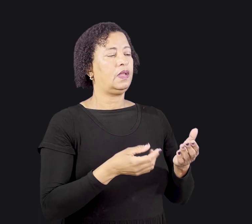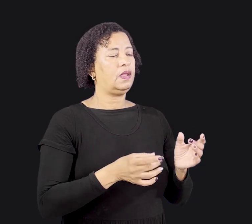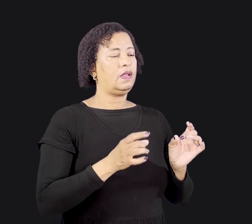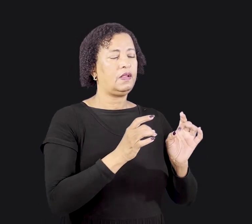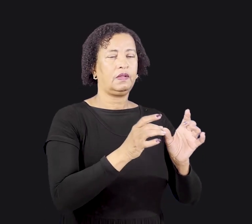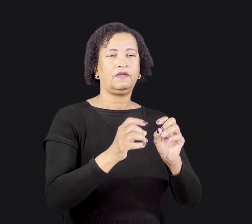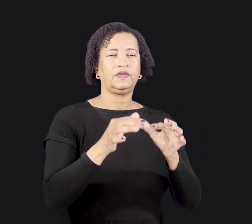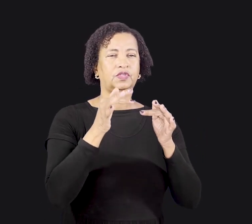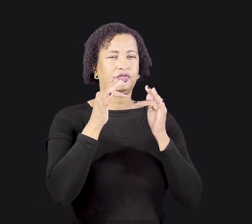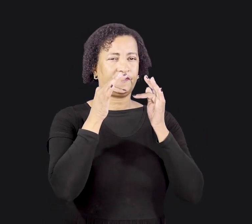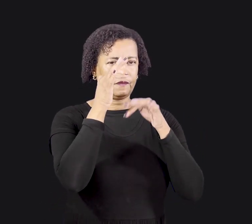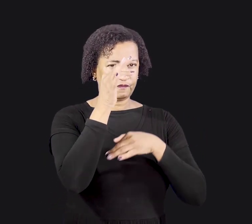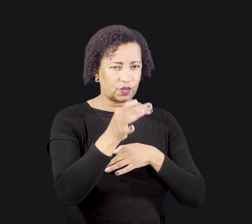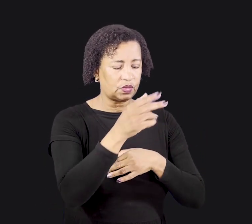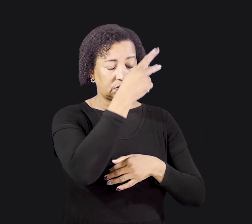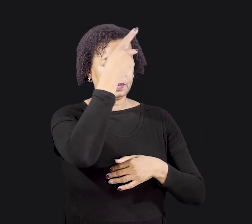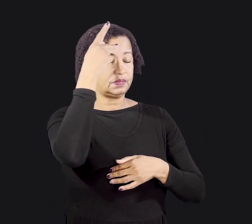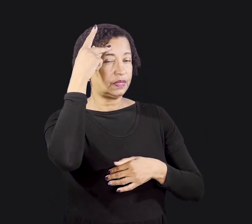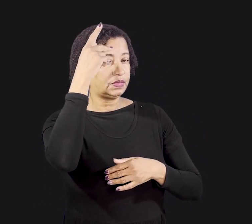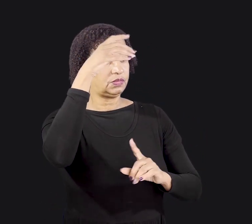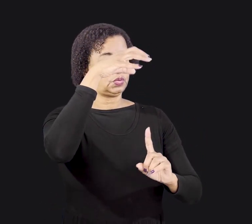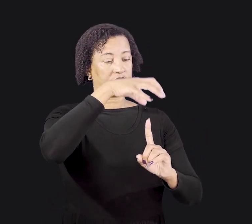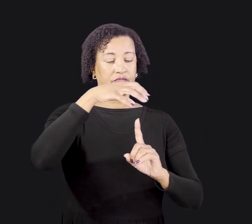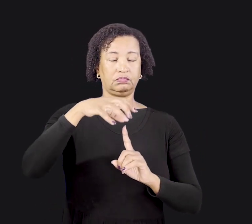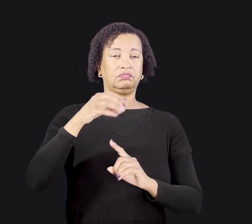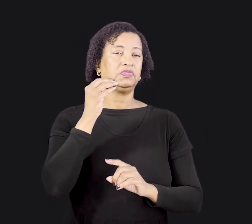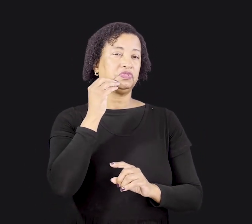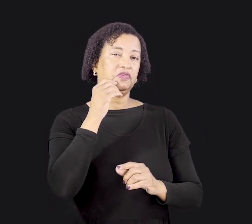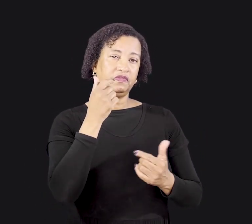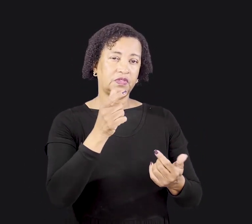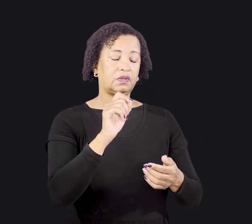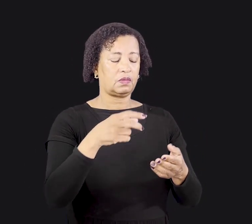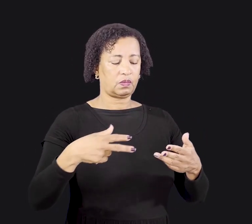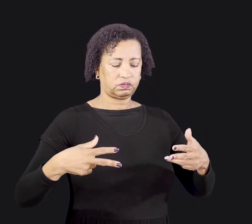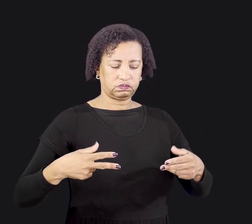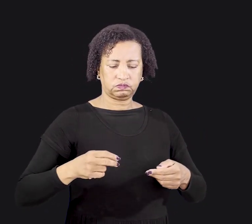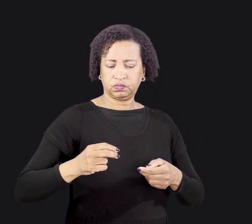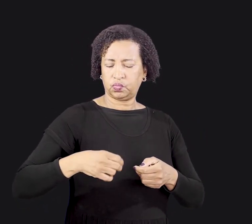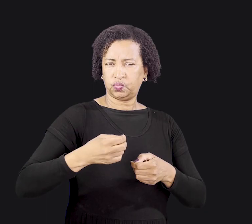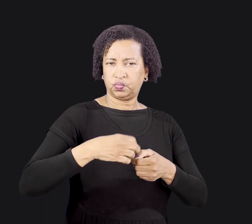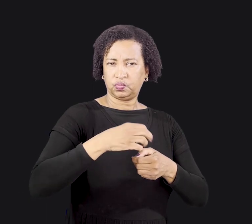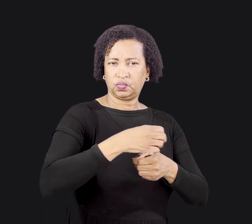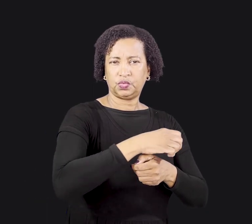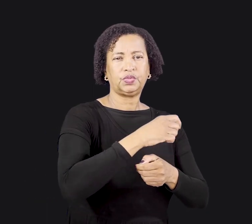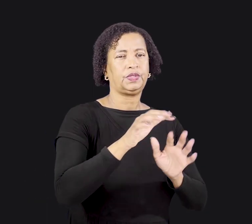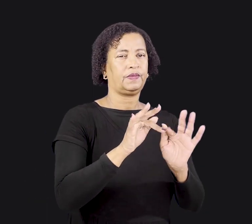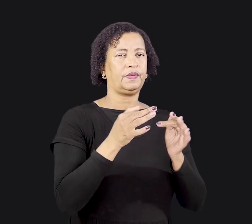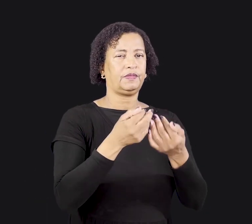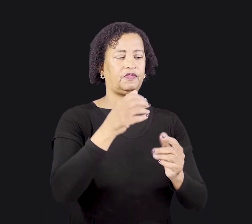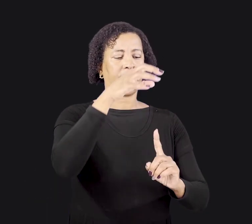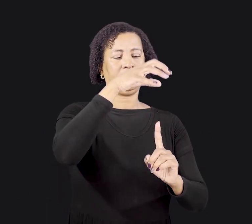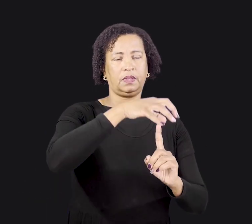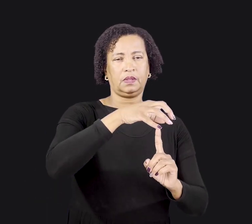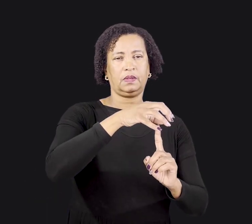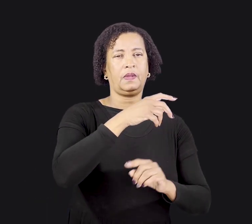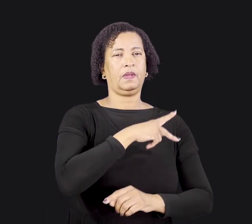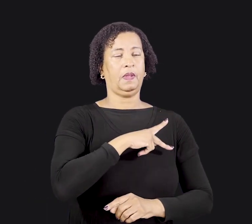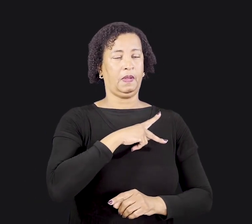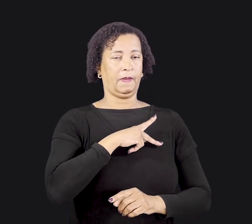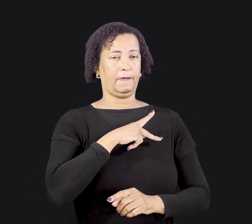da realeza. Talvez fosse até uma costureira para a família real. Paulo pretendia ir para a Ásia, mas o Espírito